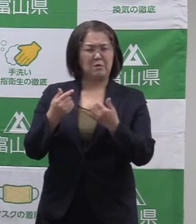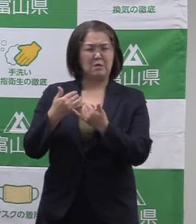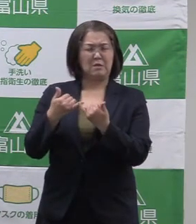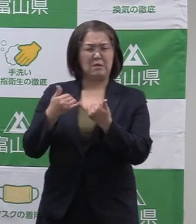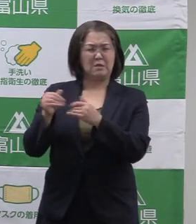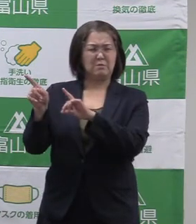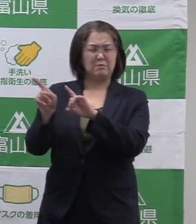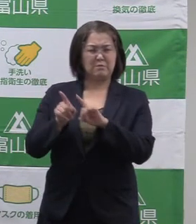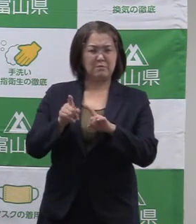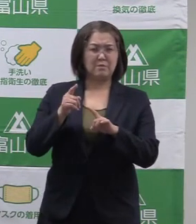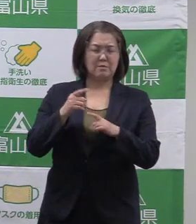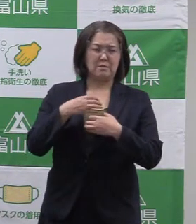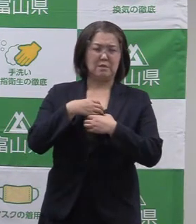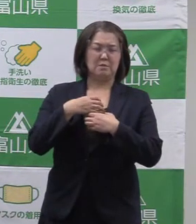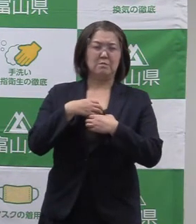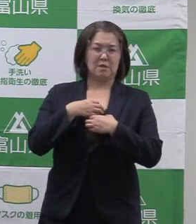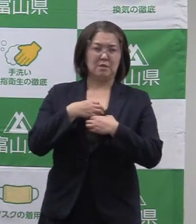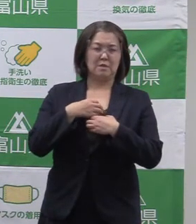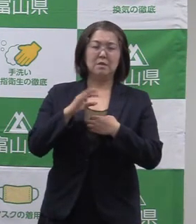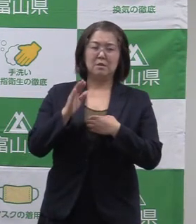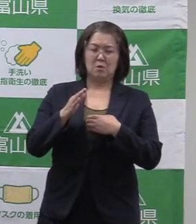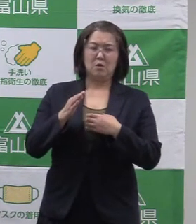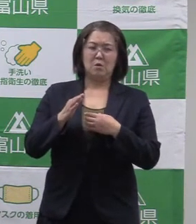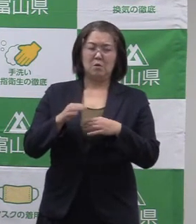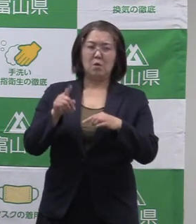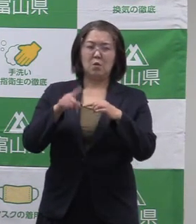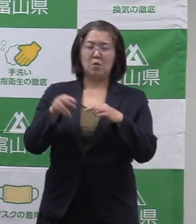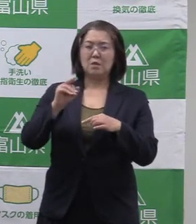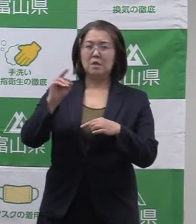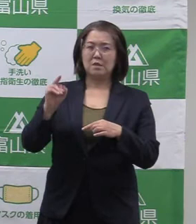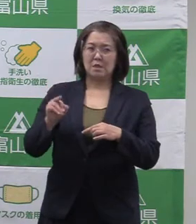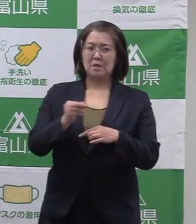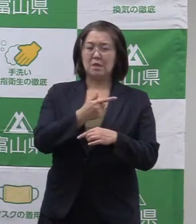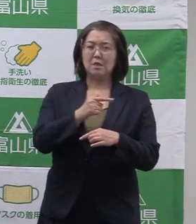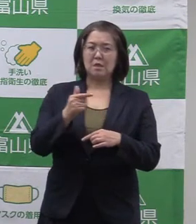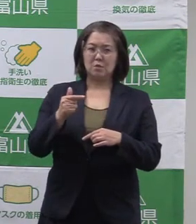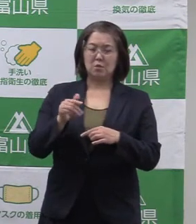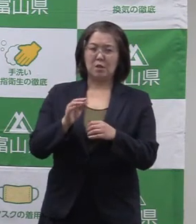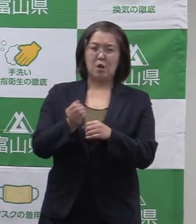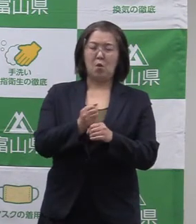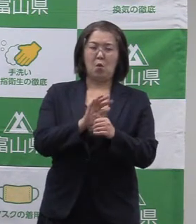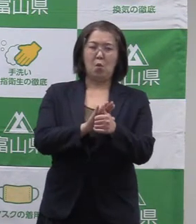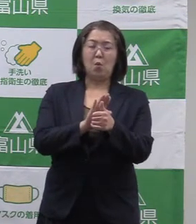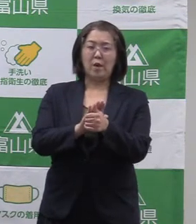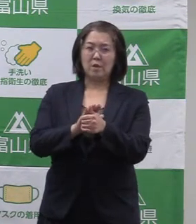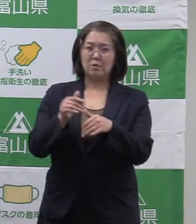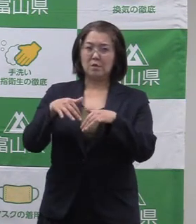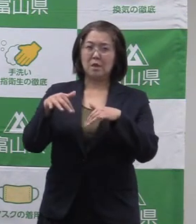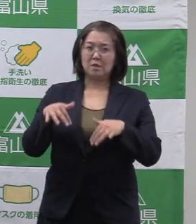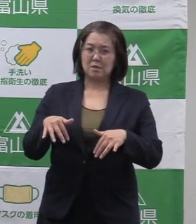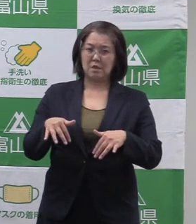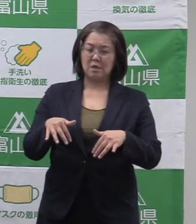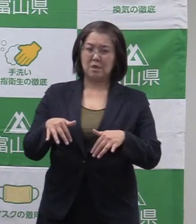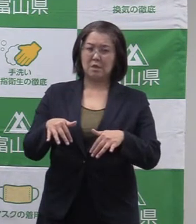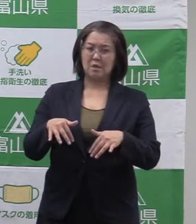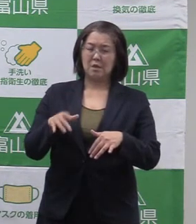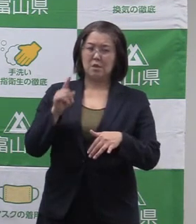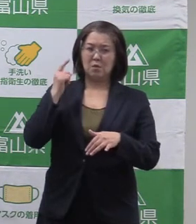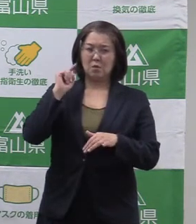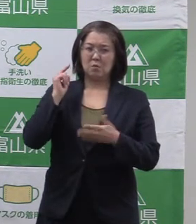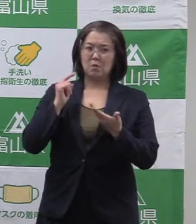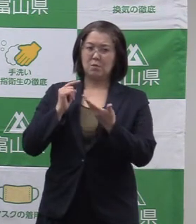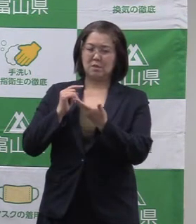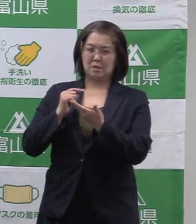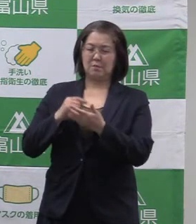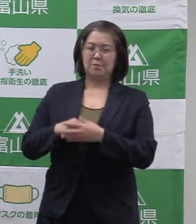または厚生センターといったところ、応援体制等と、今の段階何かもし発生した場合考えていらっしゃいますでしょうか。